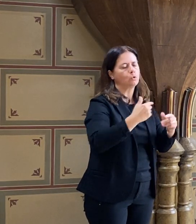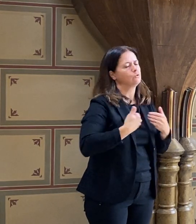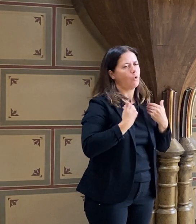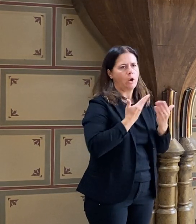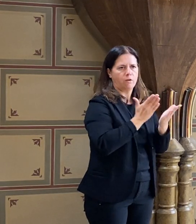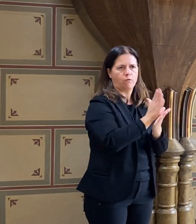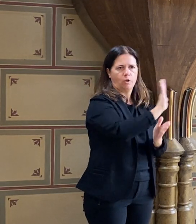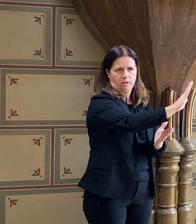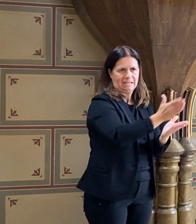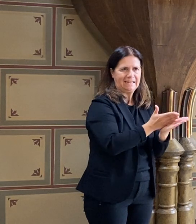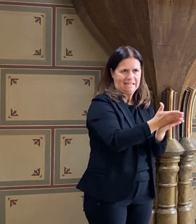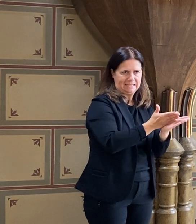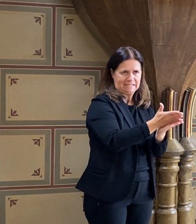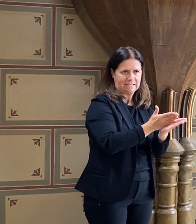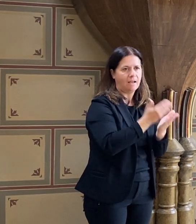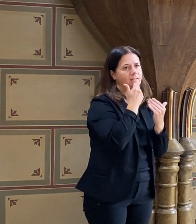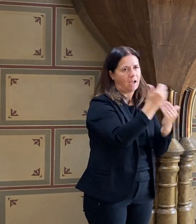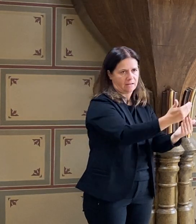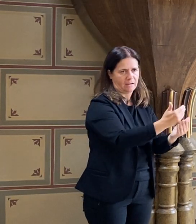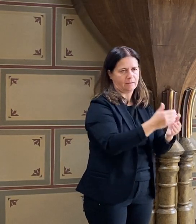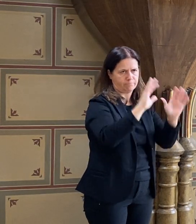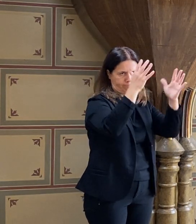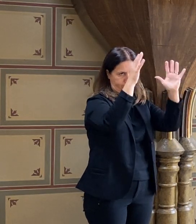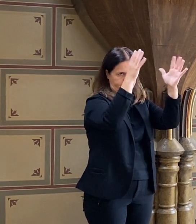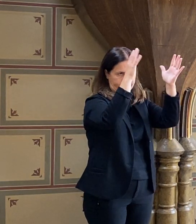Dienst. Danke.